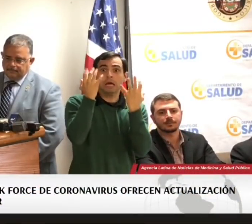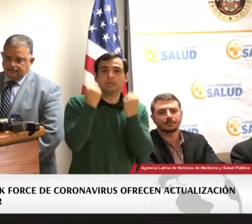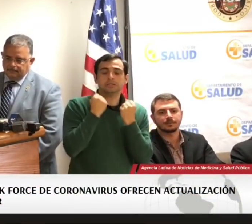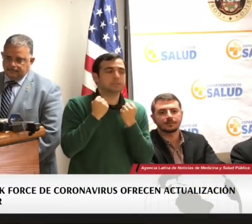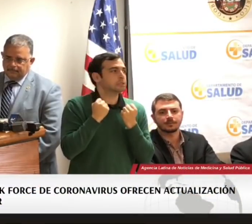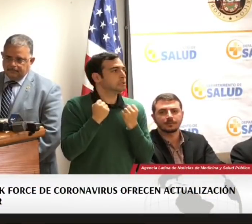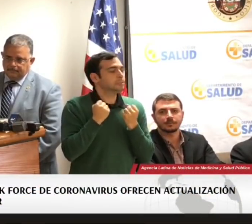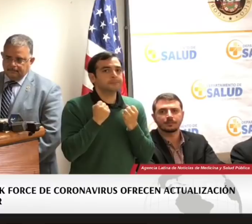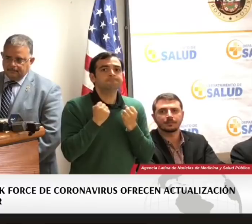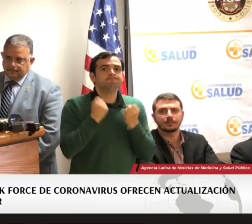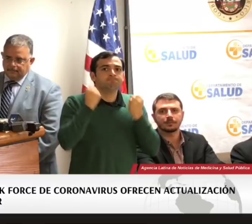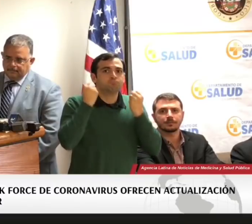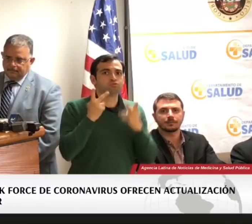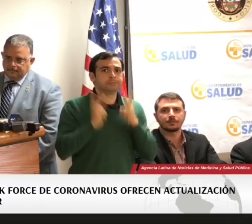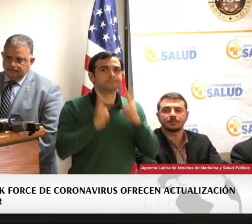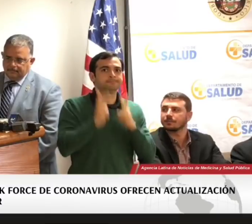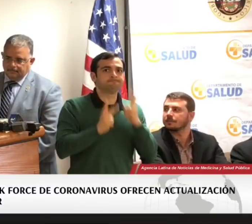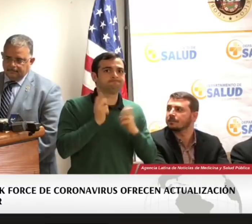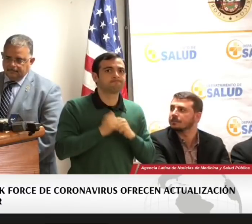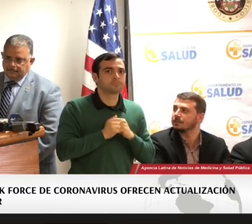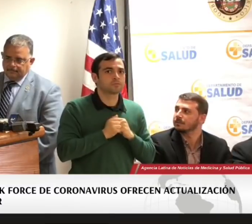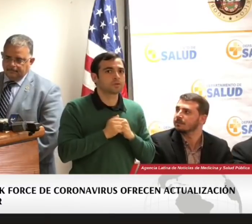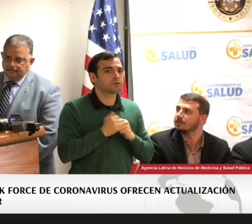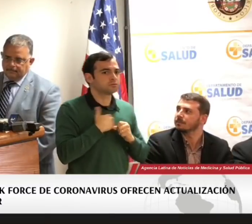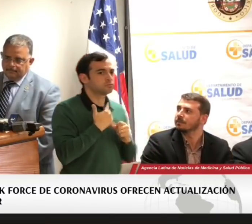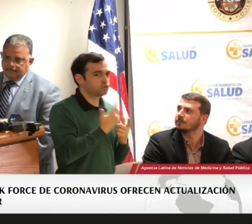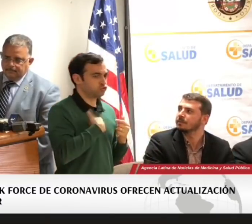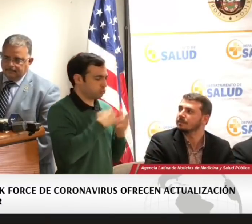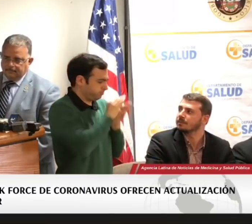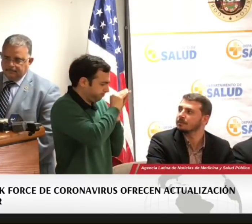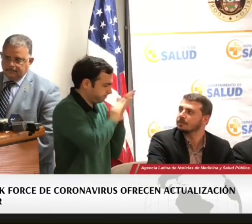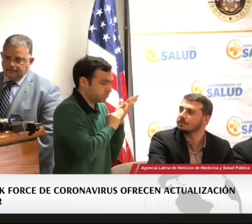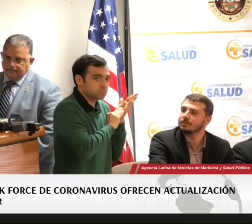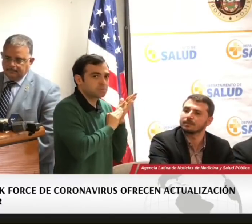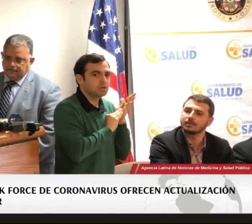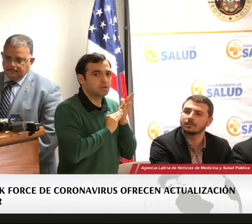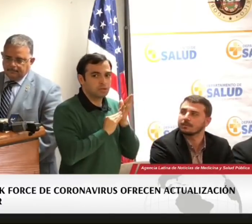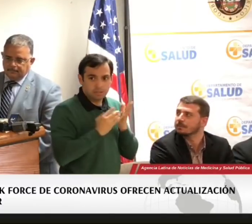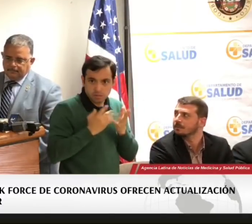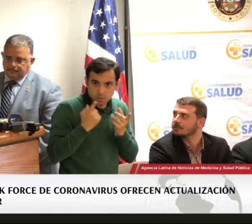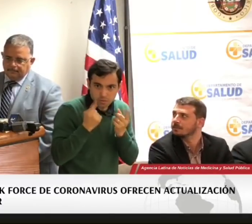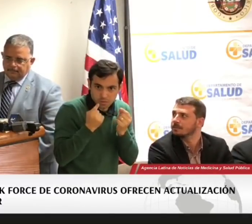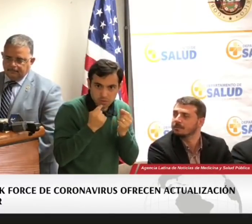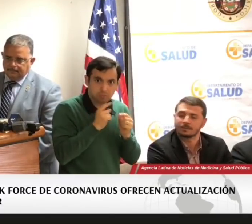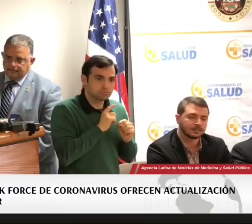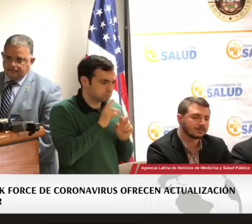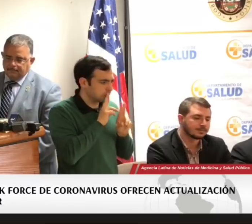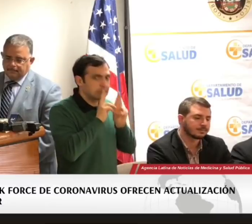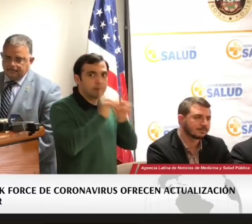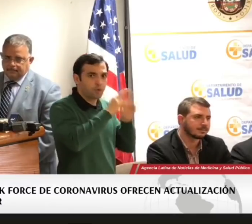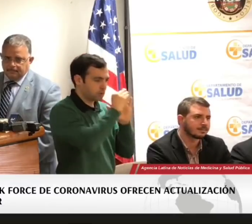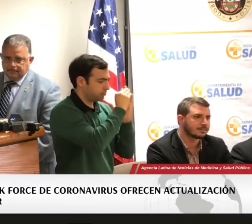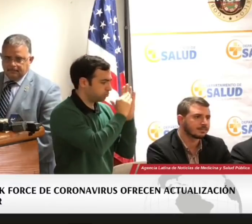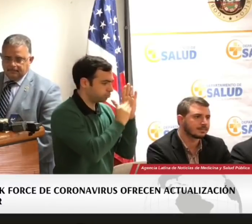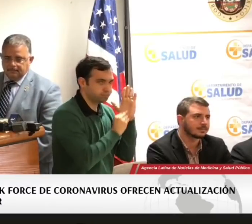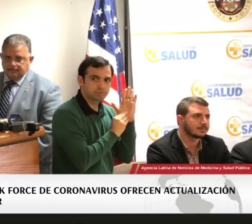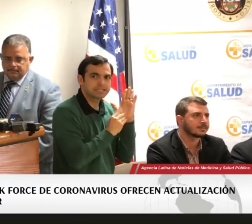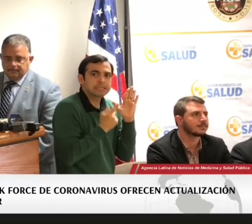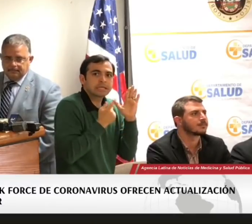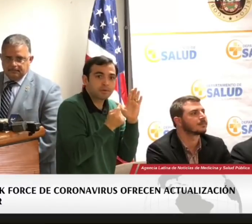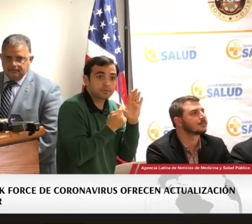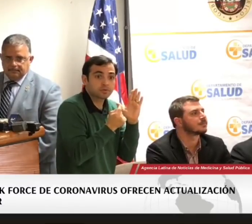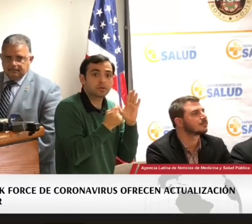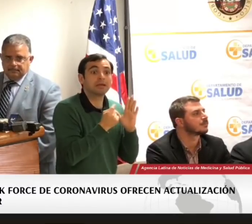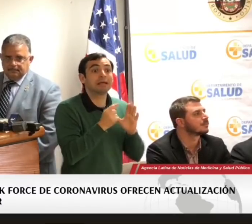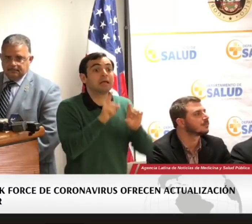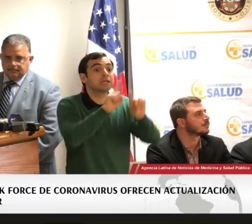¿verdad?, documentados en lo que llamamos un After Action Report. Así que todos los años practicamos ese tipo de escenario y las instituciones pues se